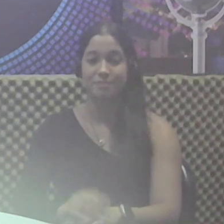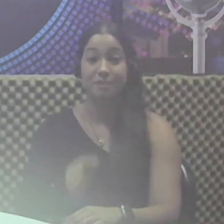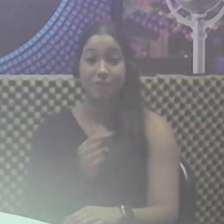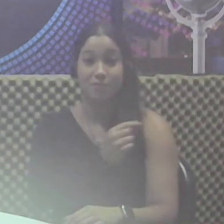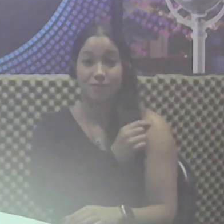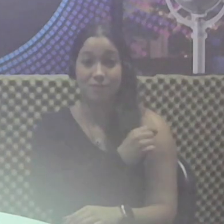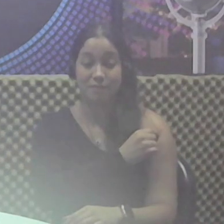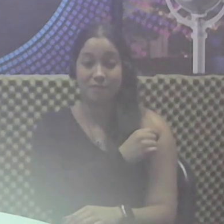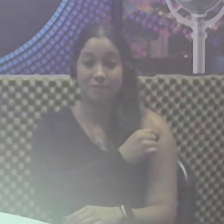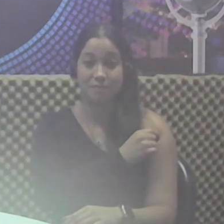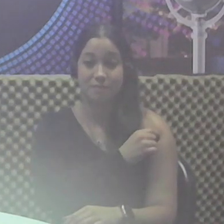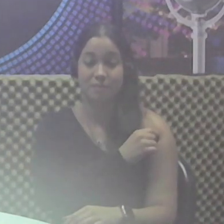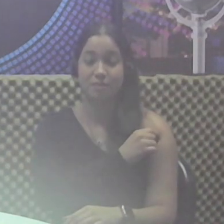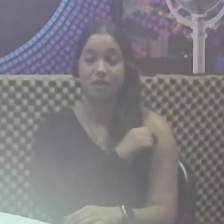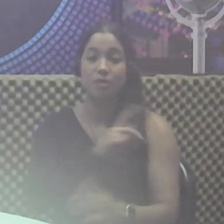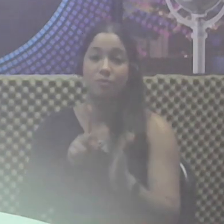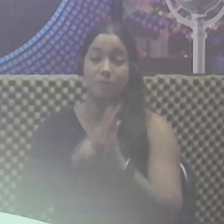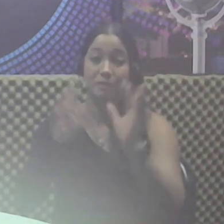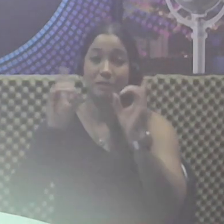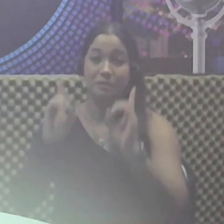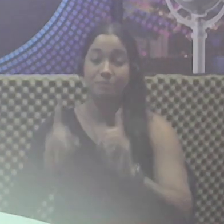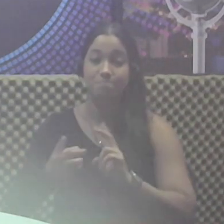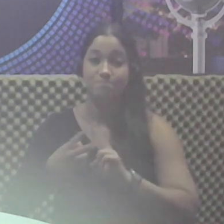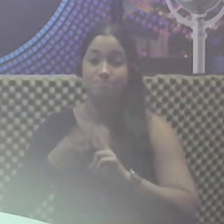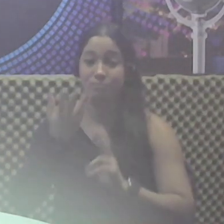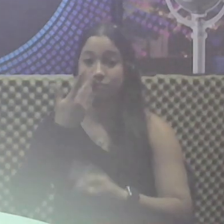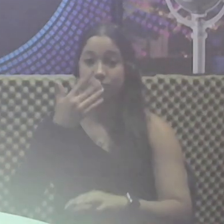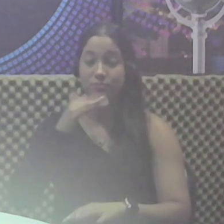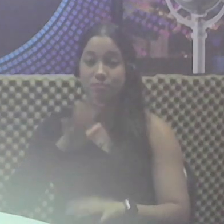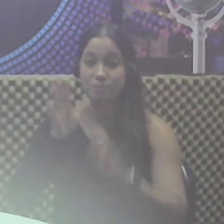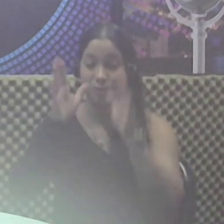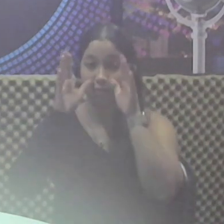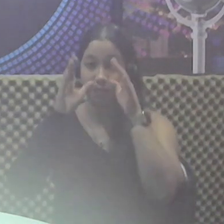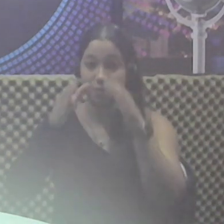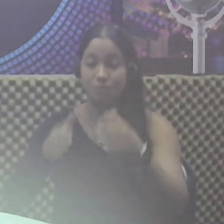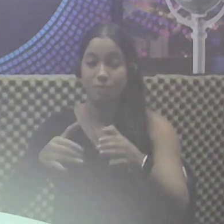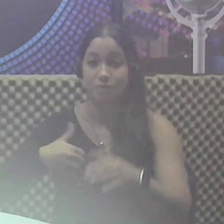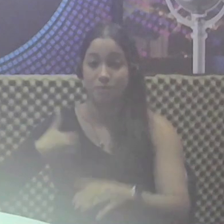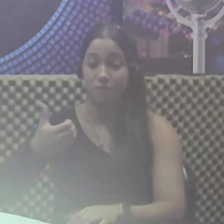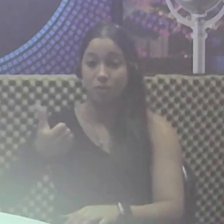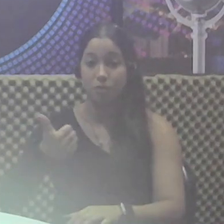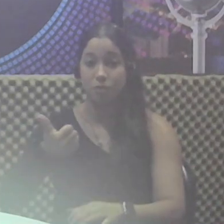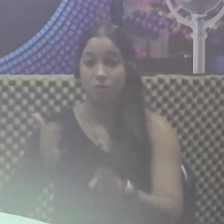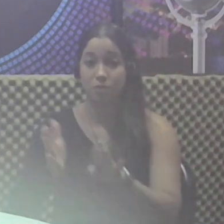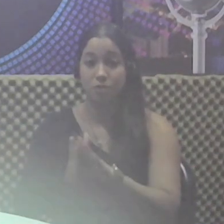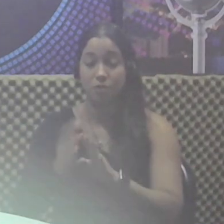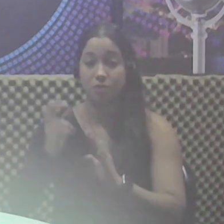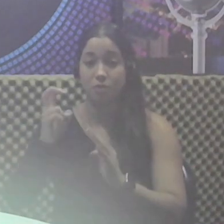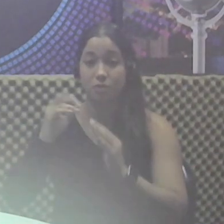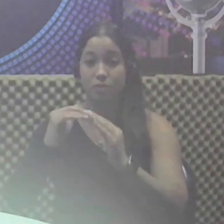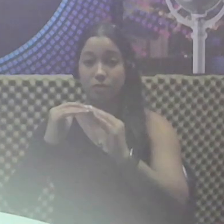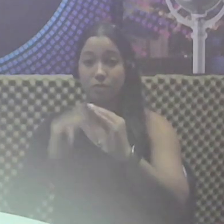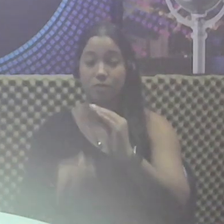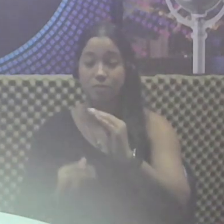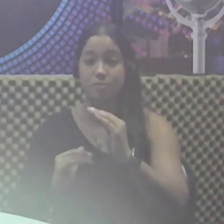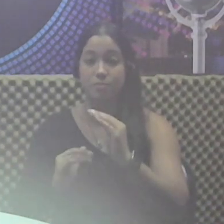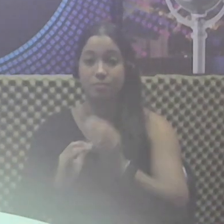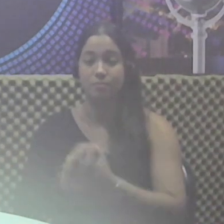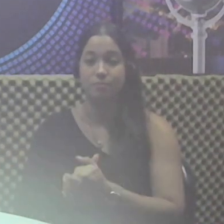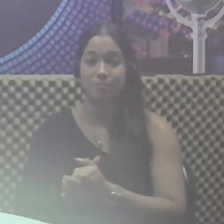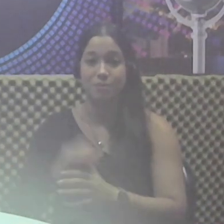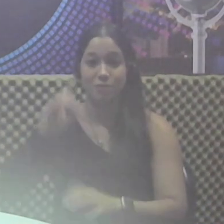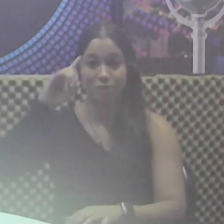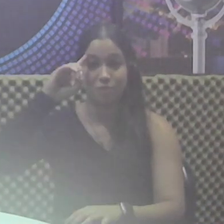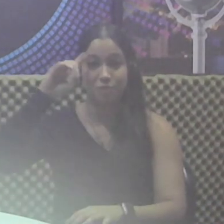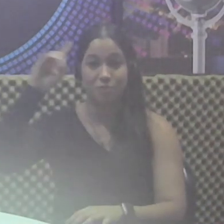também chamada de paralisia infantil, é voltada para crianças de 1 a menores de 5 anos de idade. O dia D